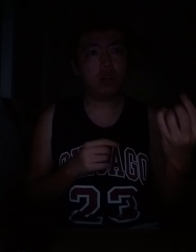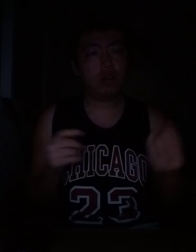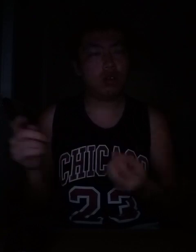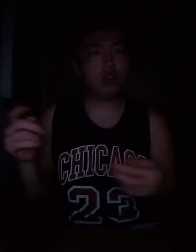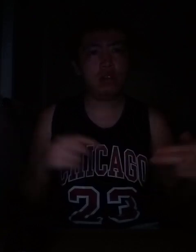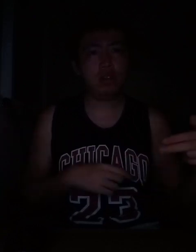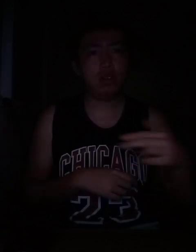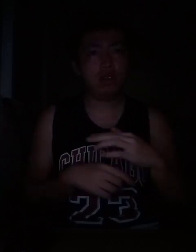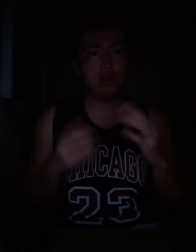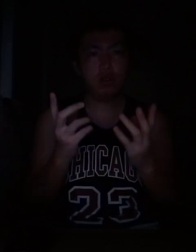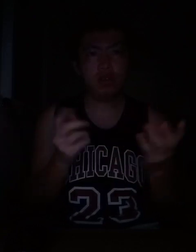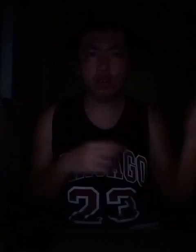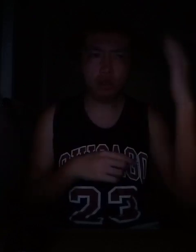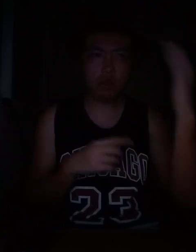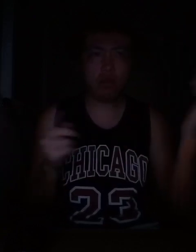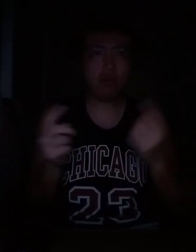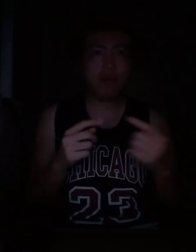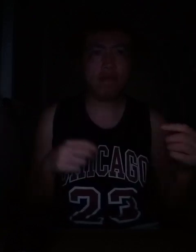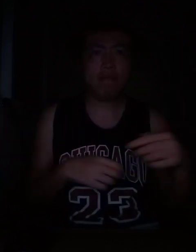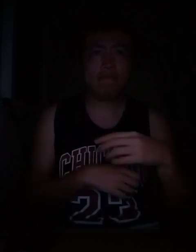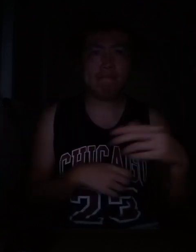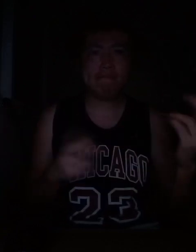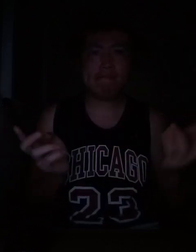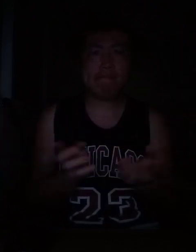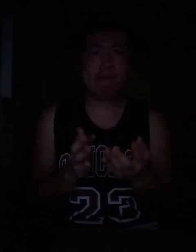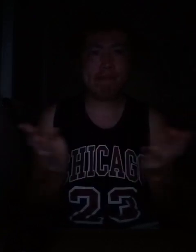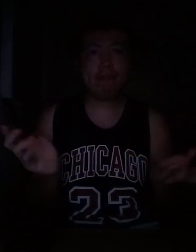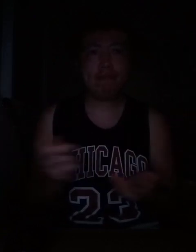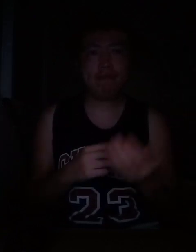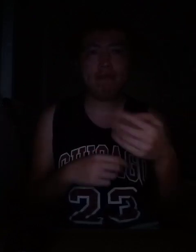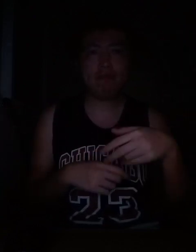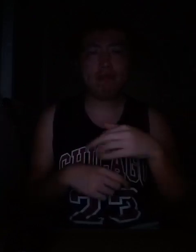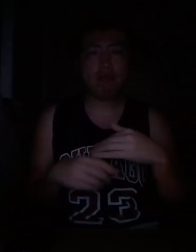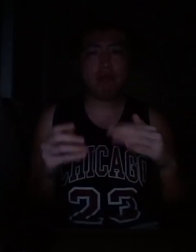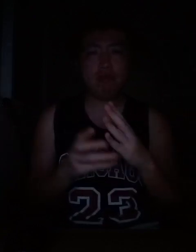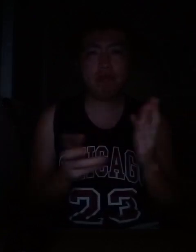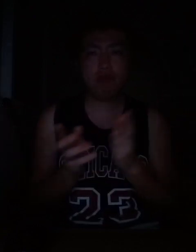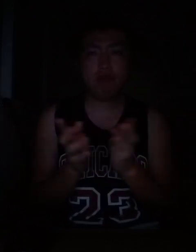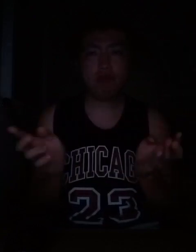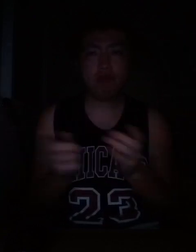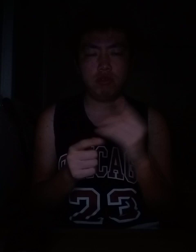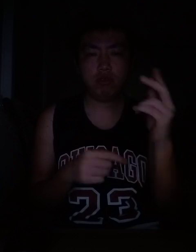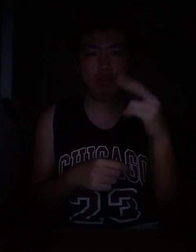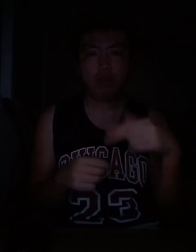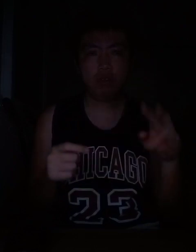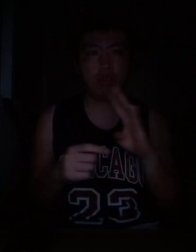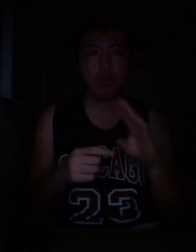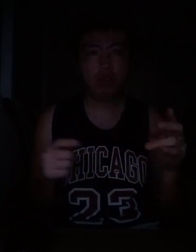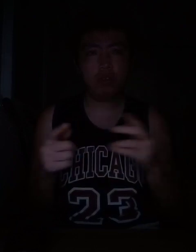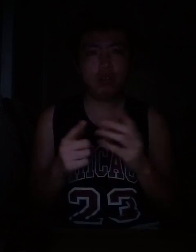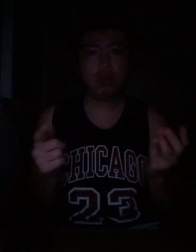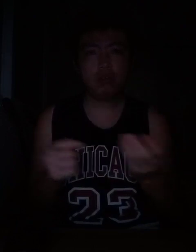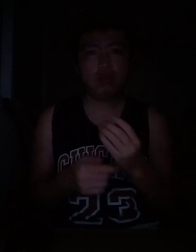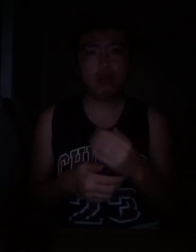이용하는 학생과 청년 등을 대상으로 오늘부터 공개 모집과 추천을 통해 400명을 모집한 뒤